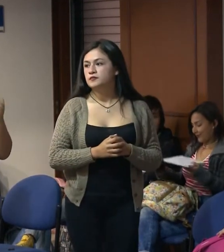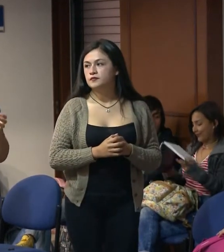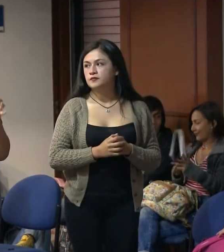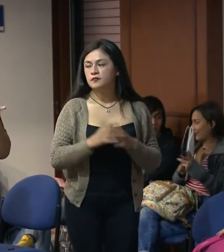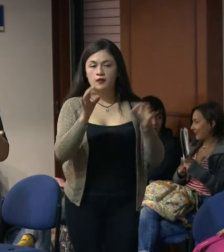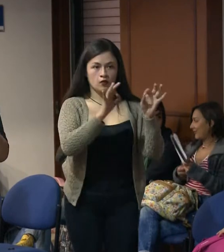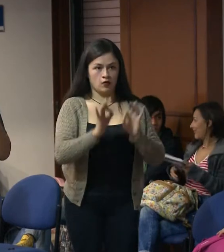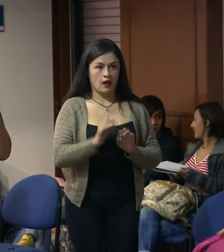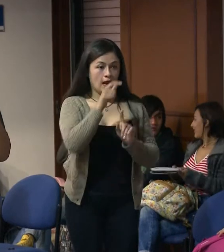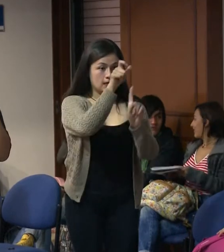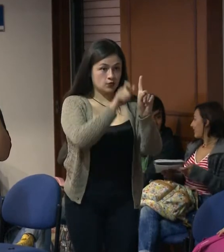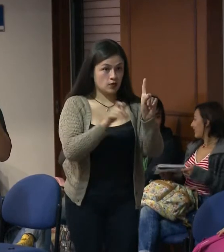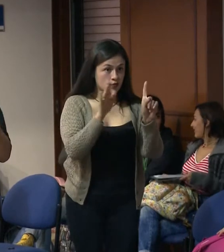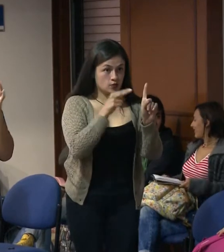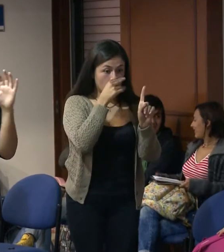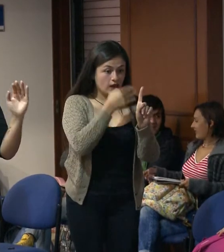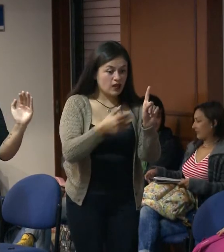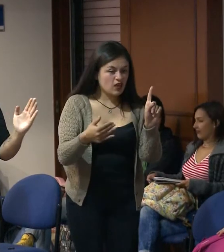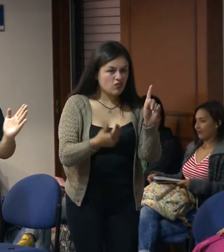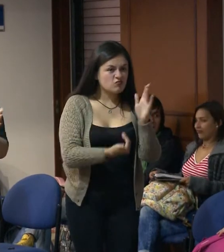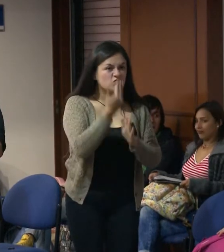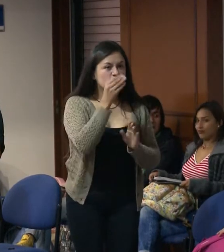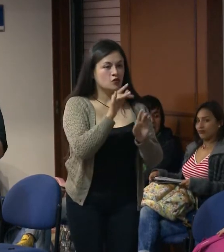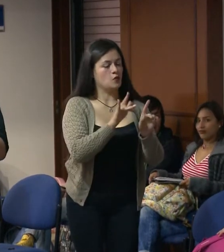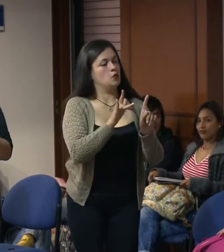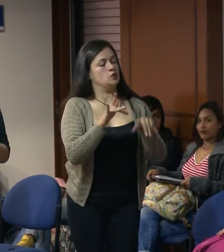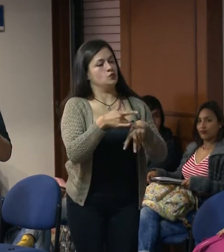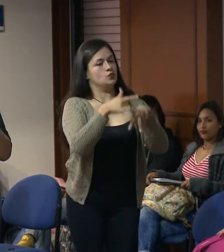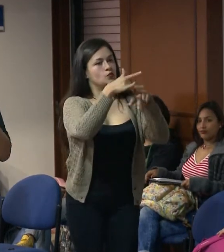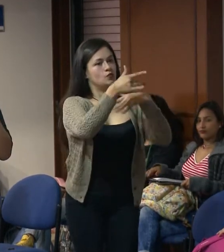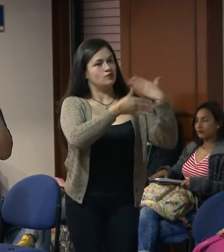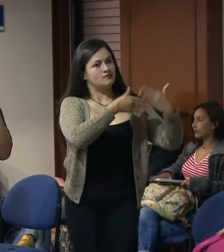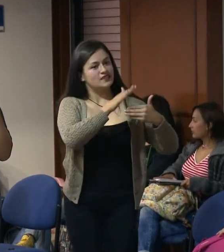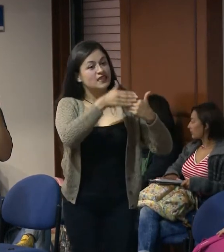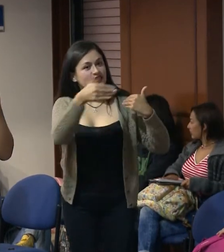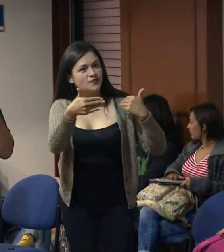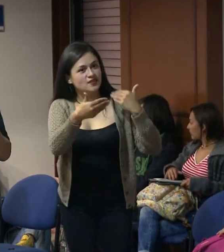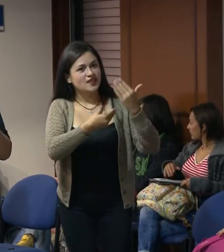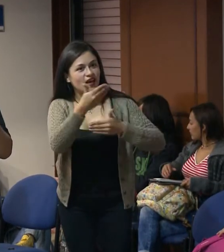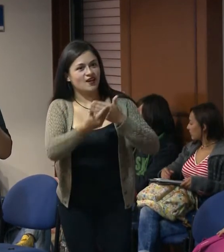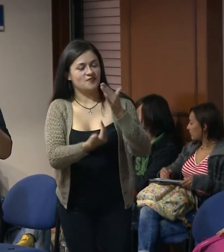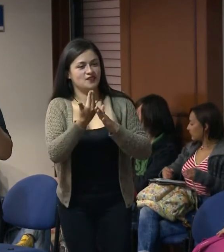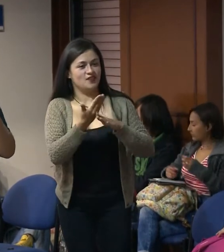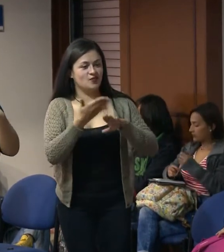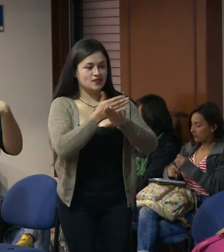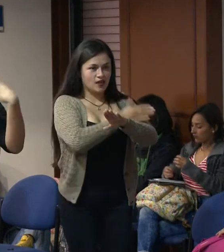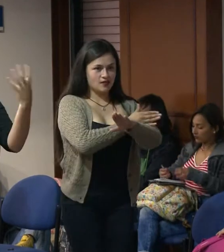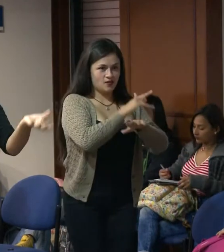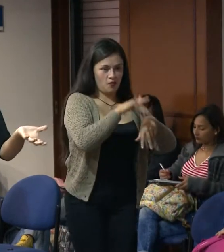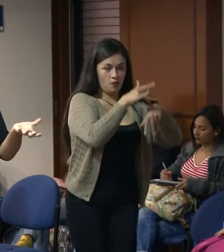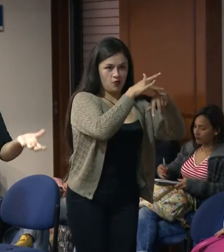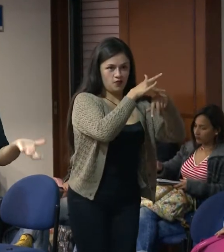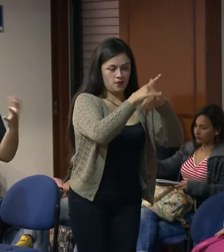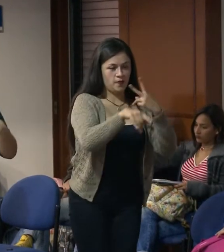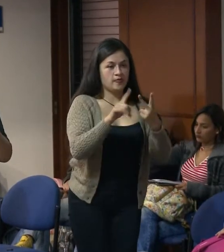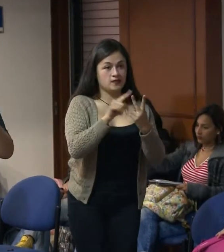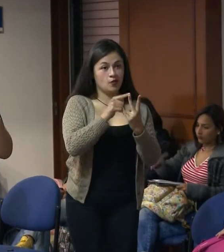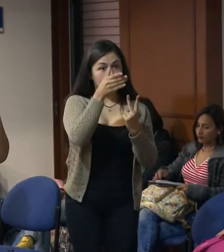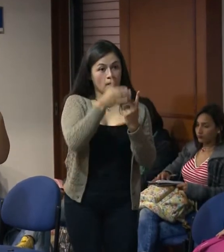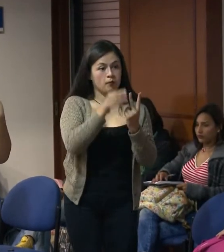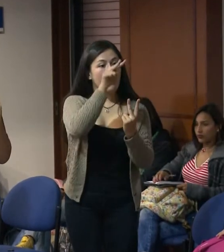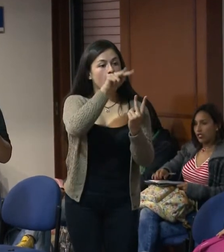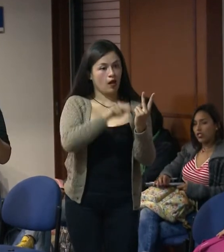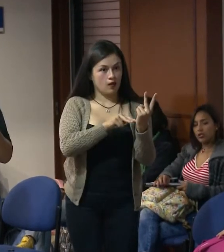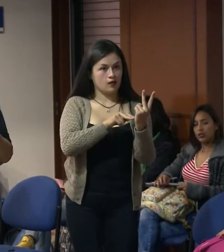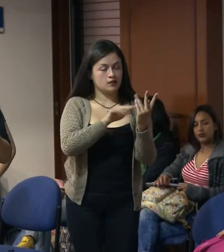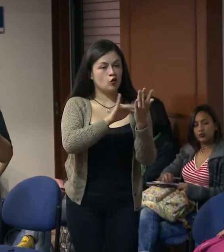Se prepara al niño, al sujeto, para lo que es el desarrollo de la actividad. Durante la lectura, al tener una muy buena prelectura, pues